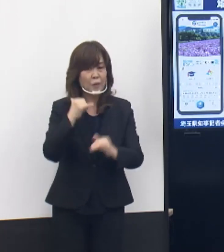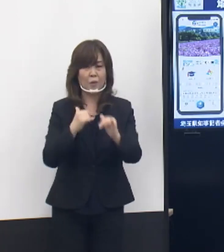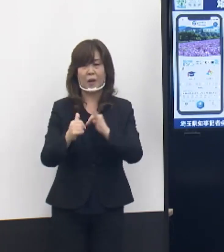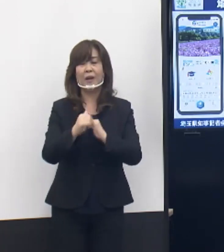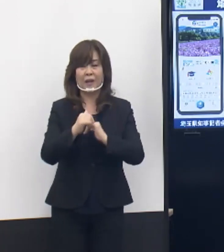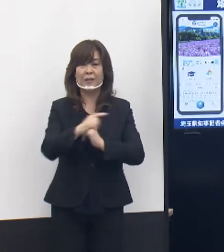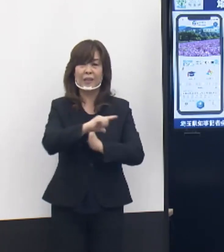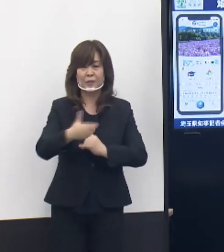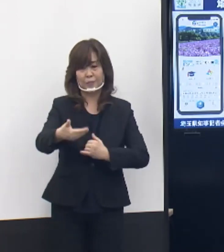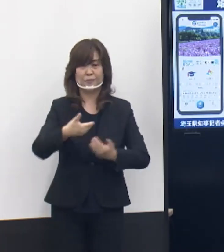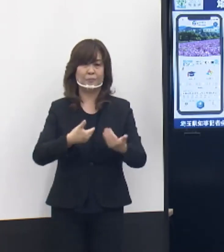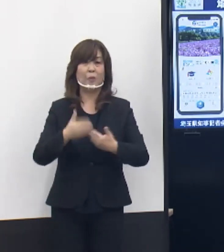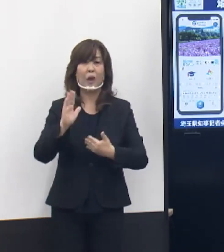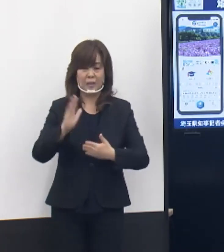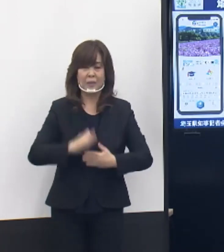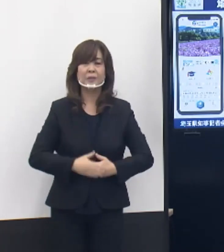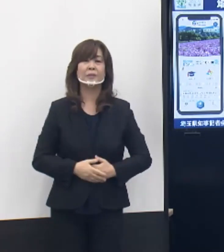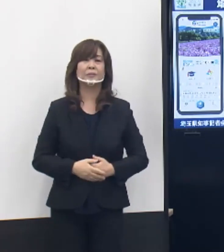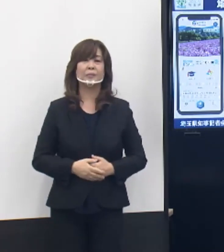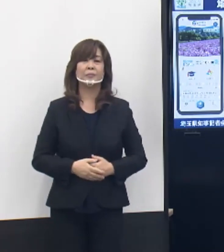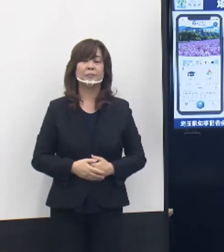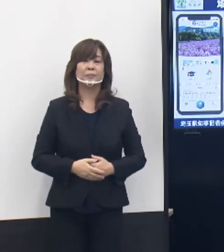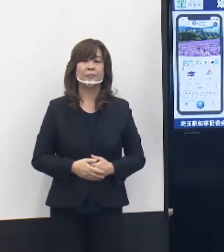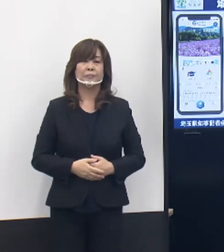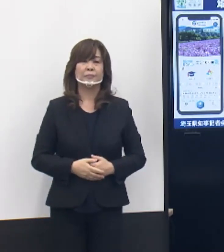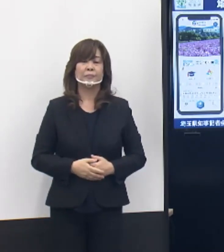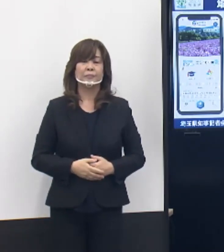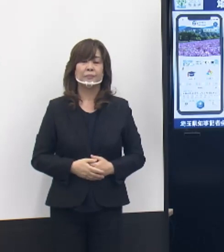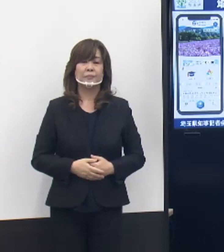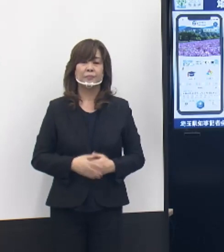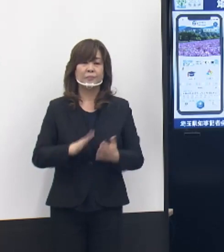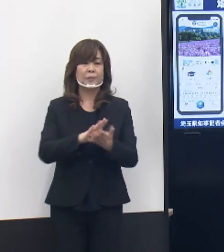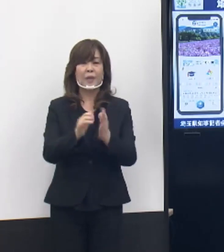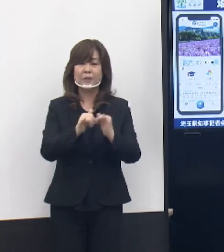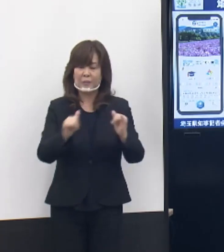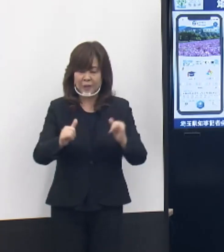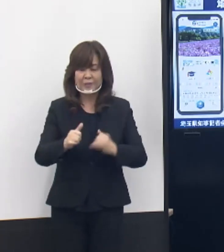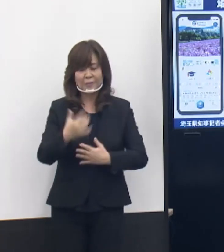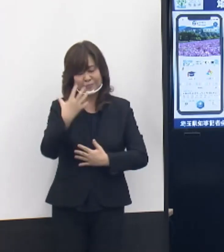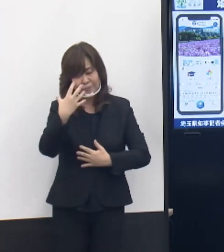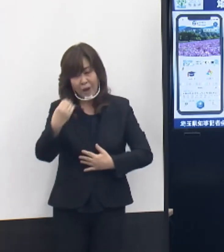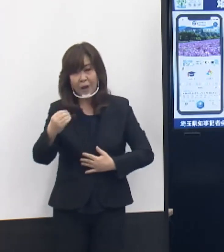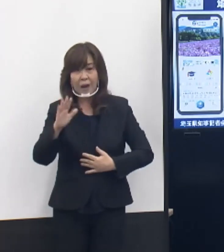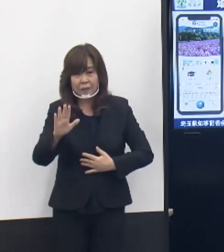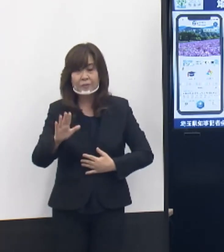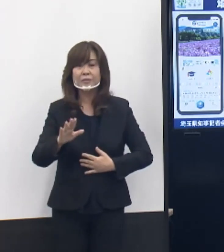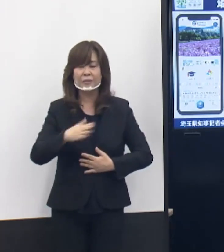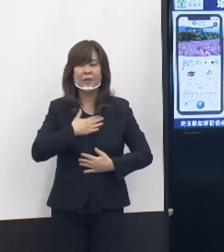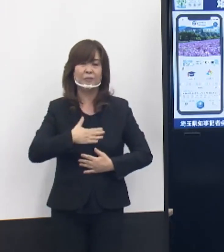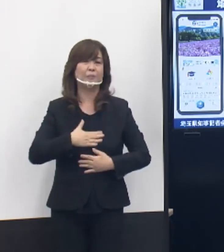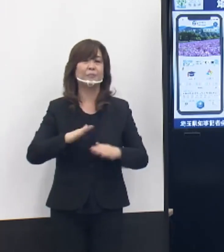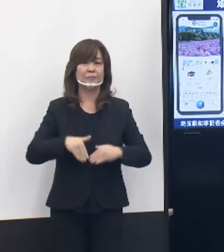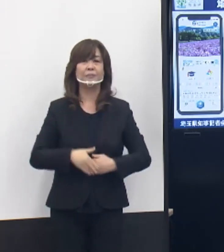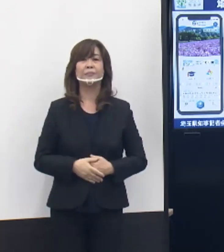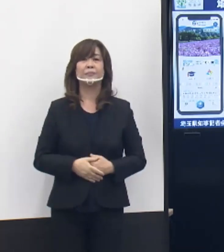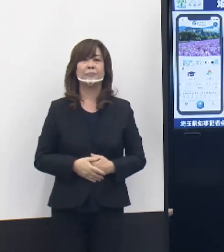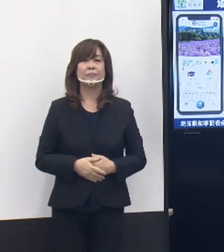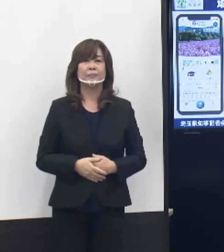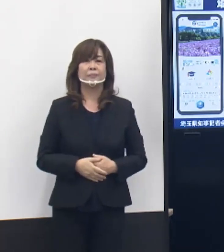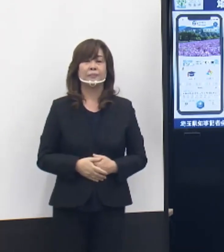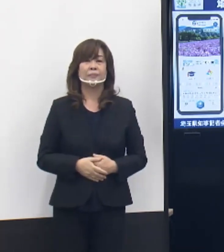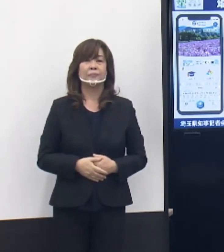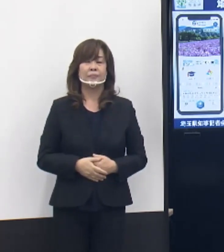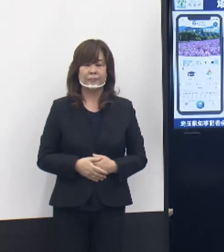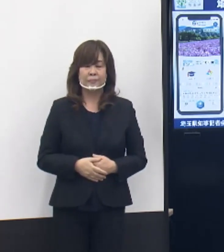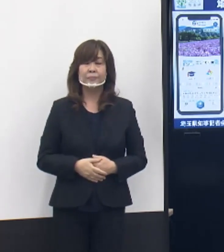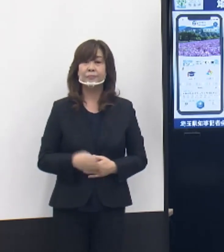いというふうに感じているところでございます。で、今後昨日25日から、